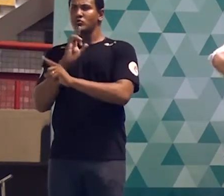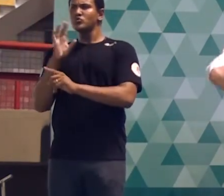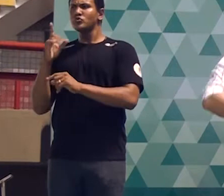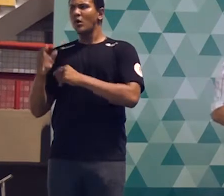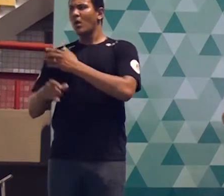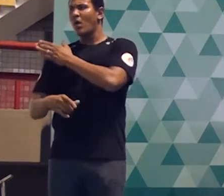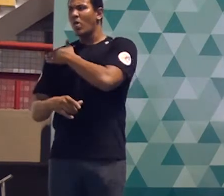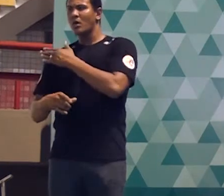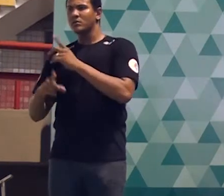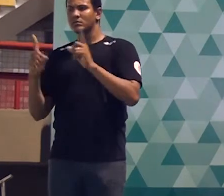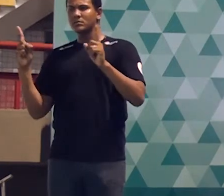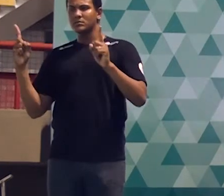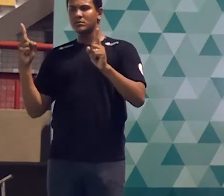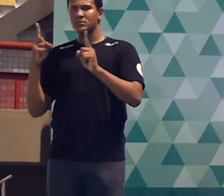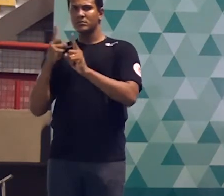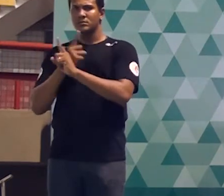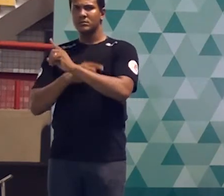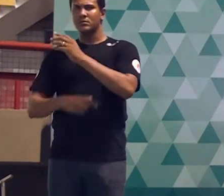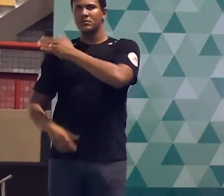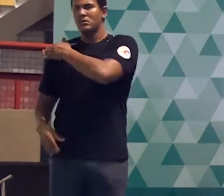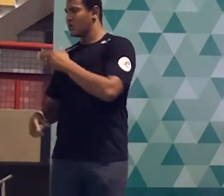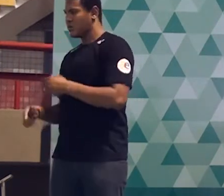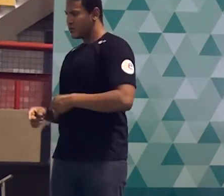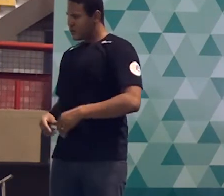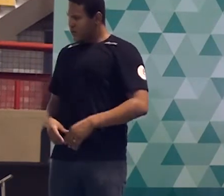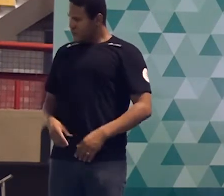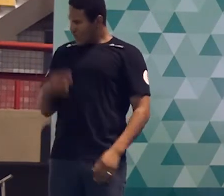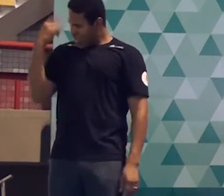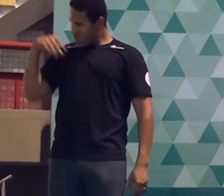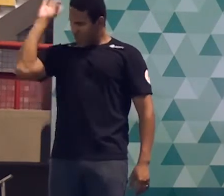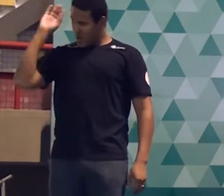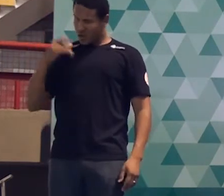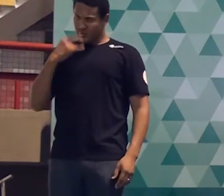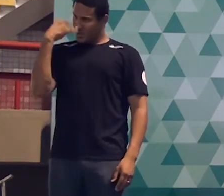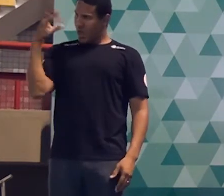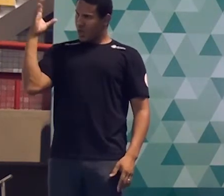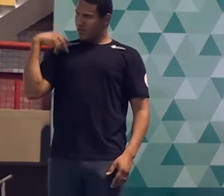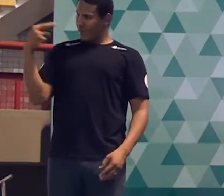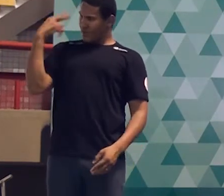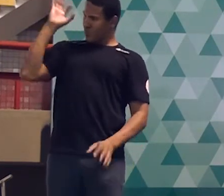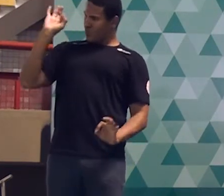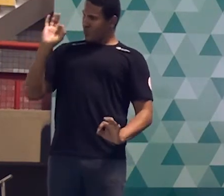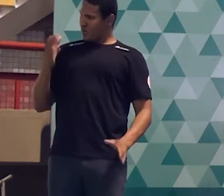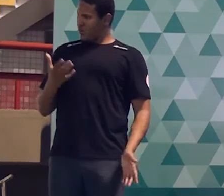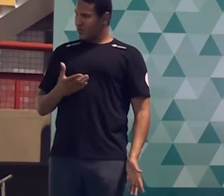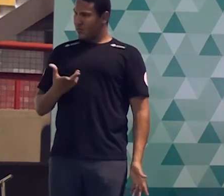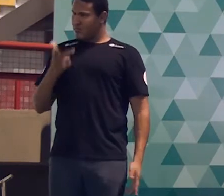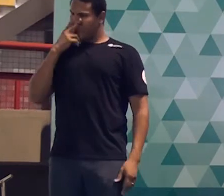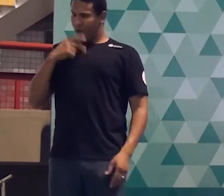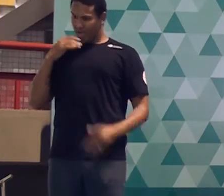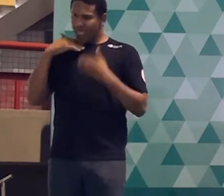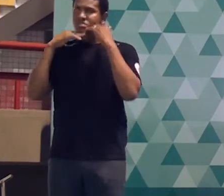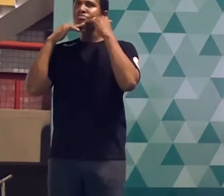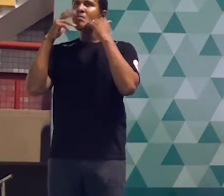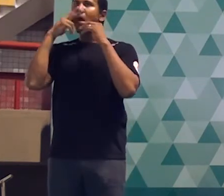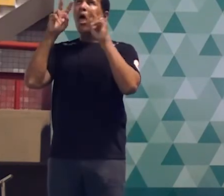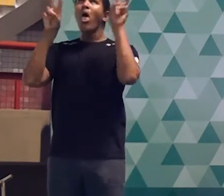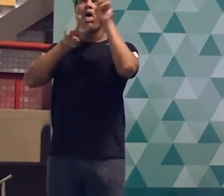só o braço assim em você. Já parece que é cego, tá me vendo não? Só anda de cara para